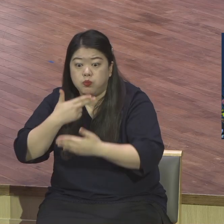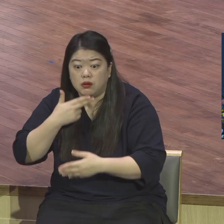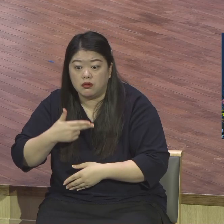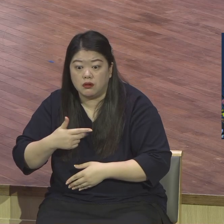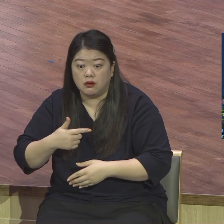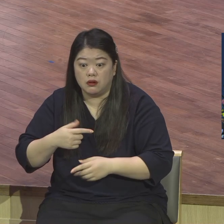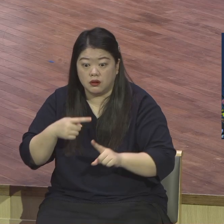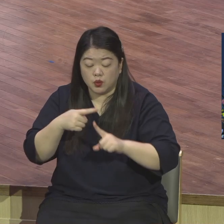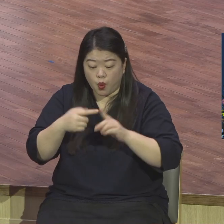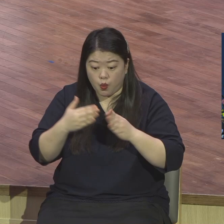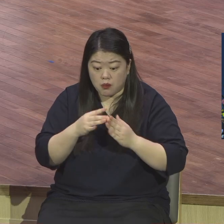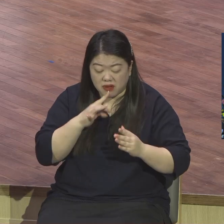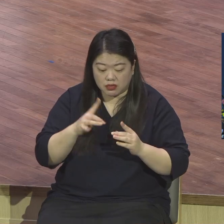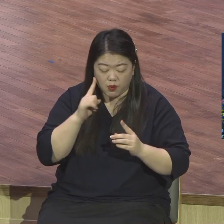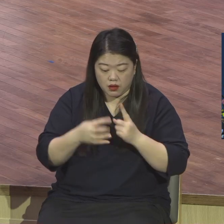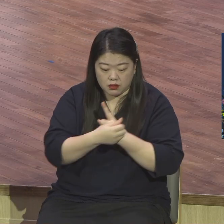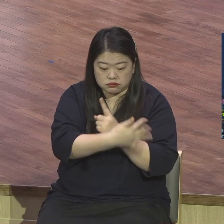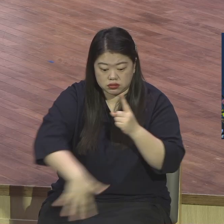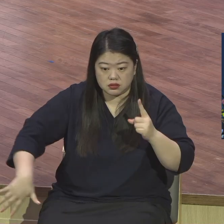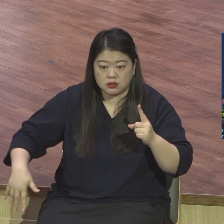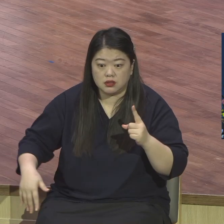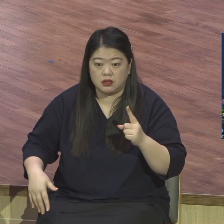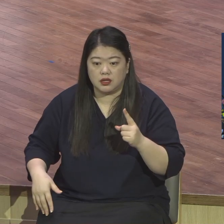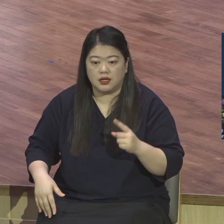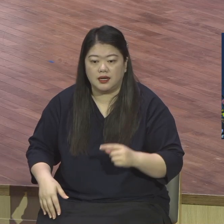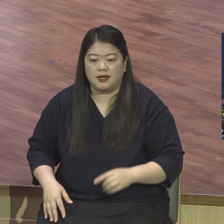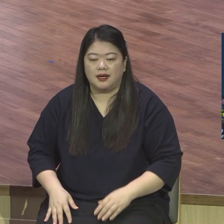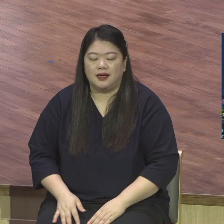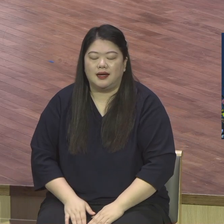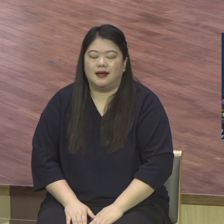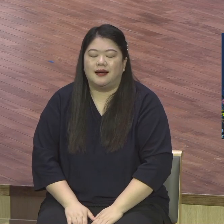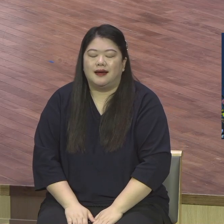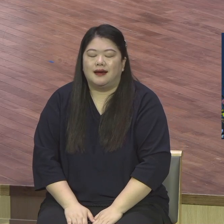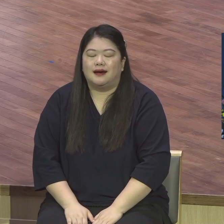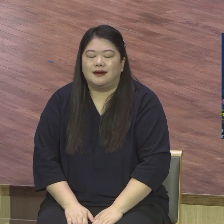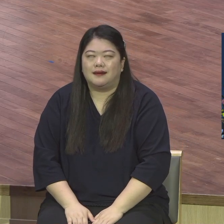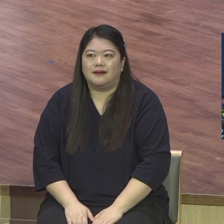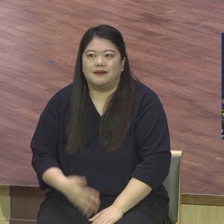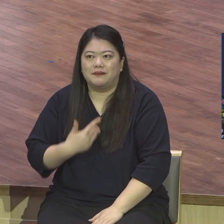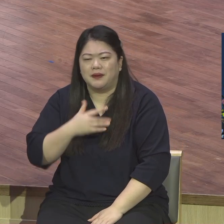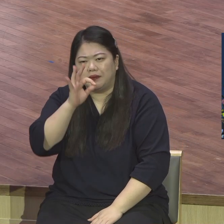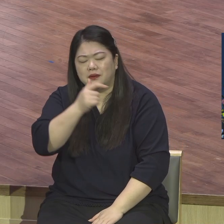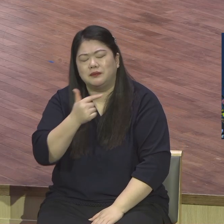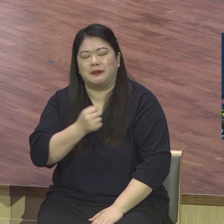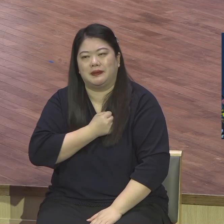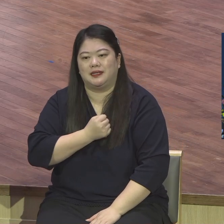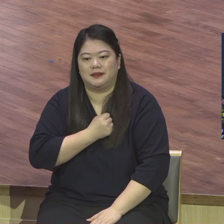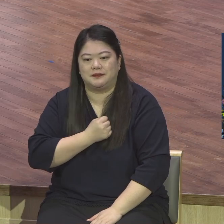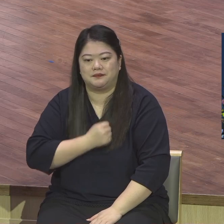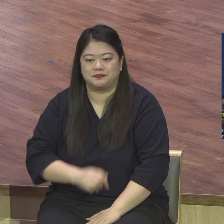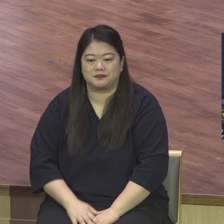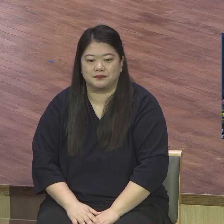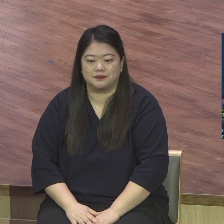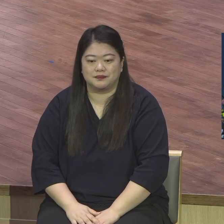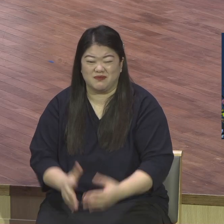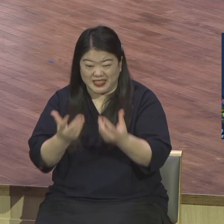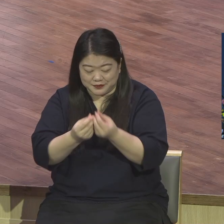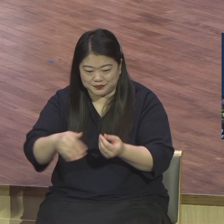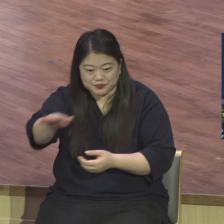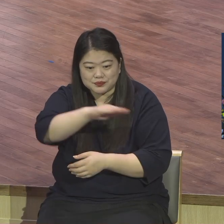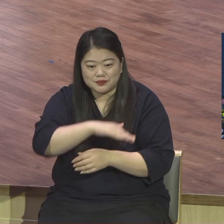쉽게 설명하면 율법이 뭐냐? 거울 같은 역할이에요. 거울. 여러분 잠자고 일어나면,